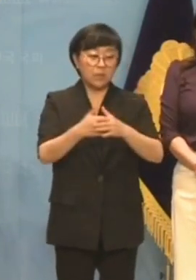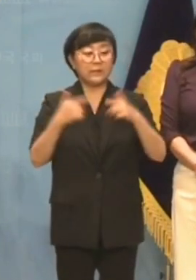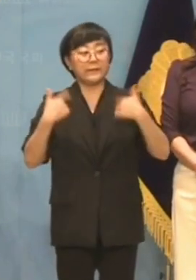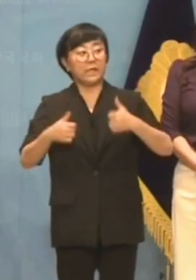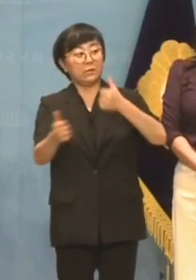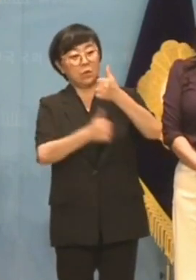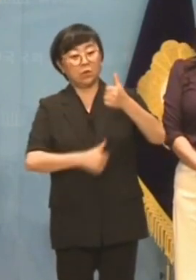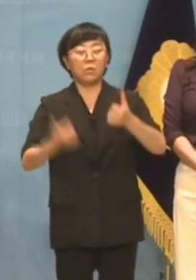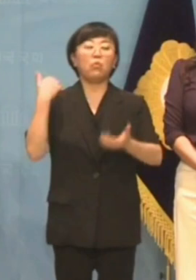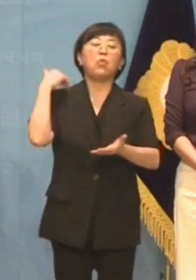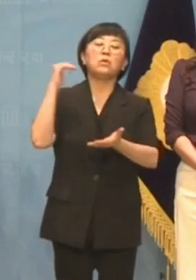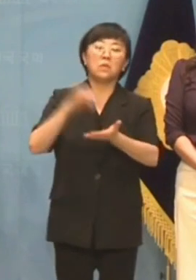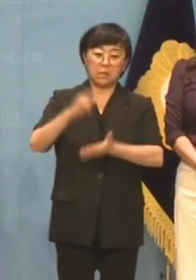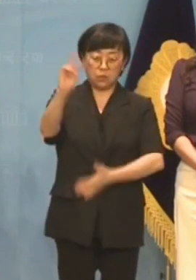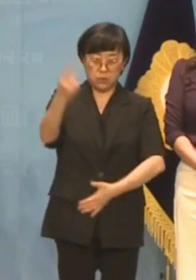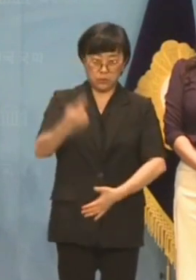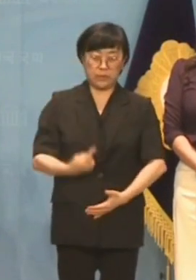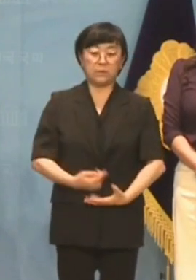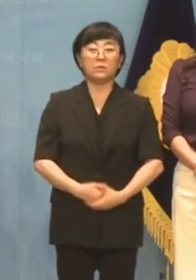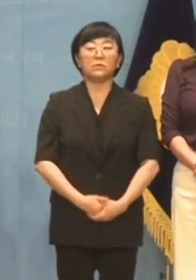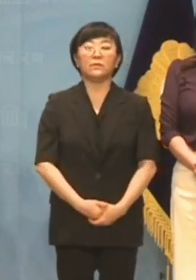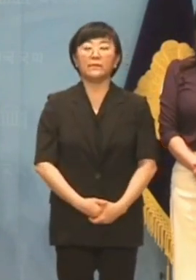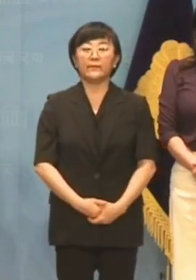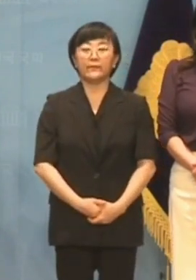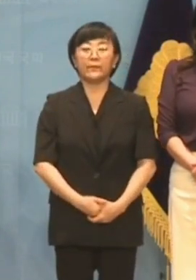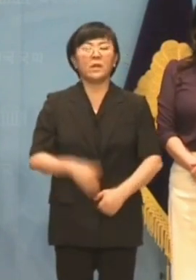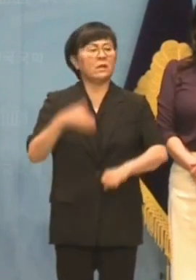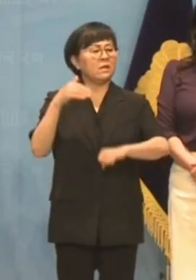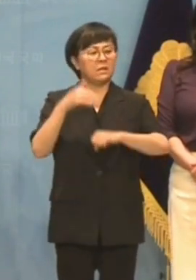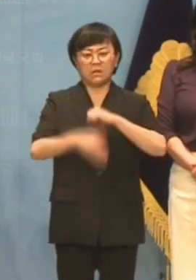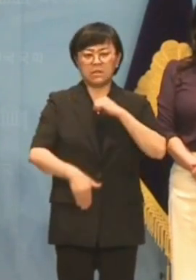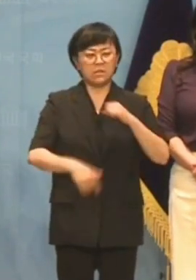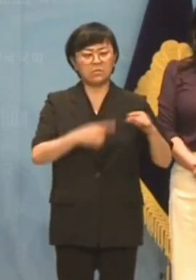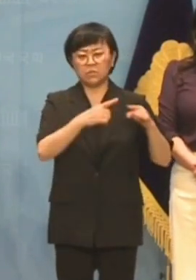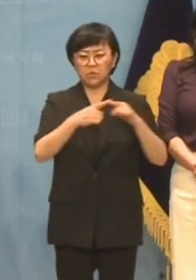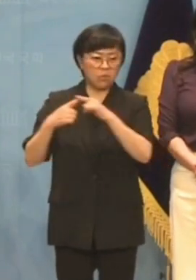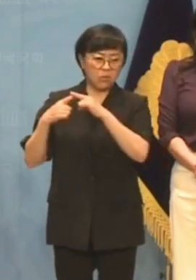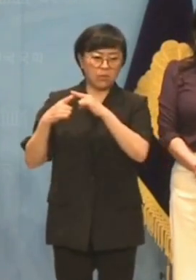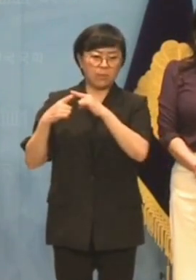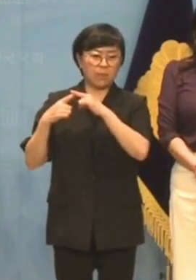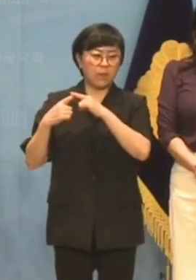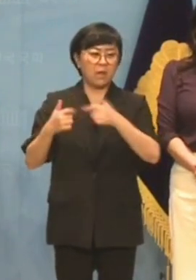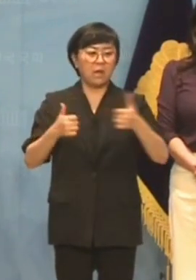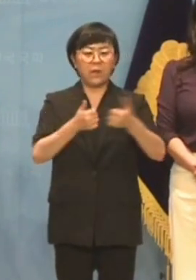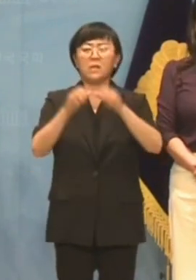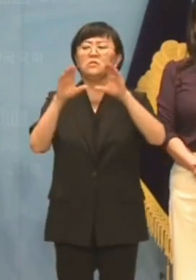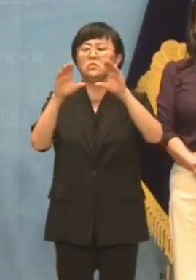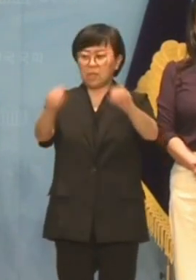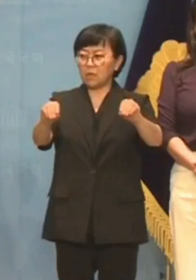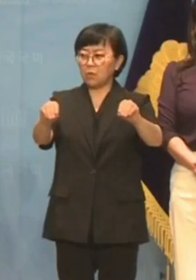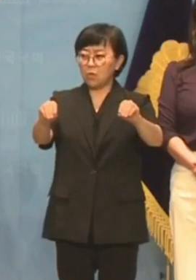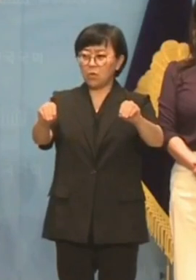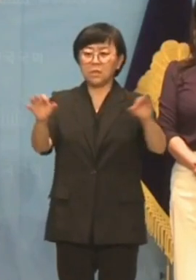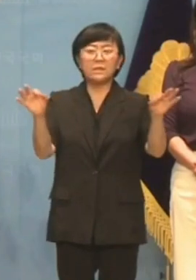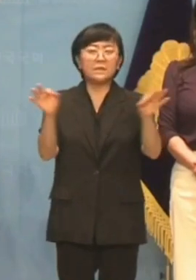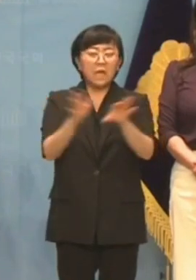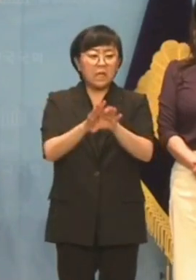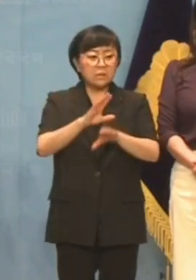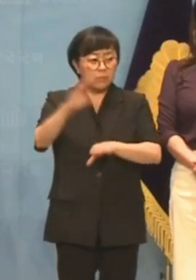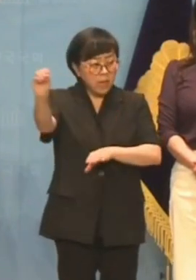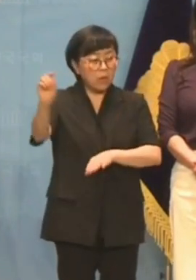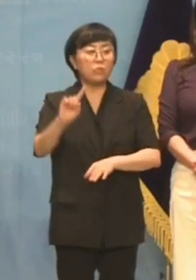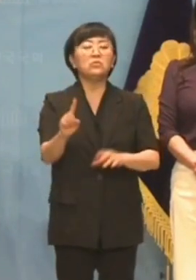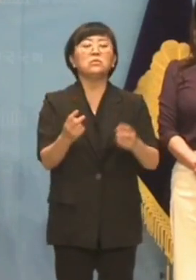상임위원회로 복귀해 주시기 바랍니다. 그런 식으로 일방적으로 회의를 중단하고 사라지면